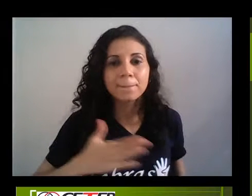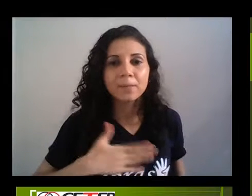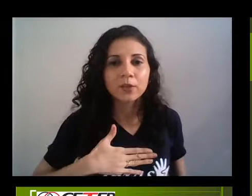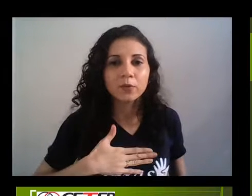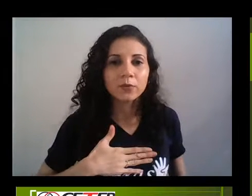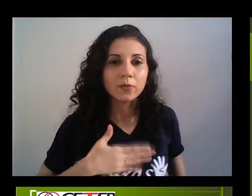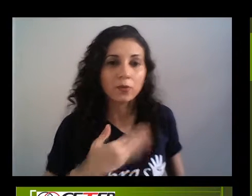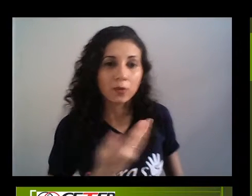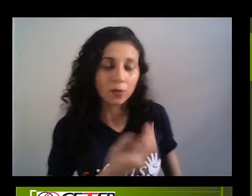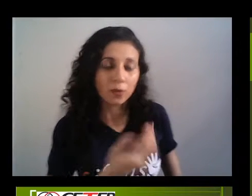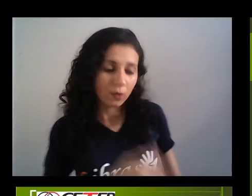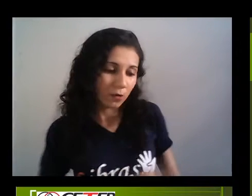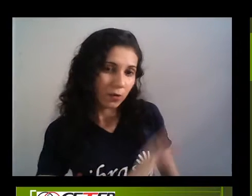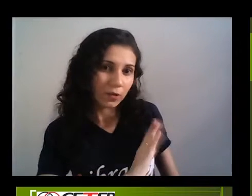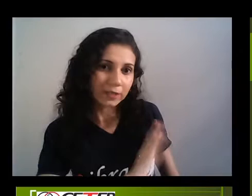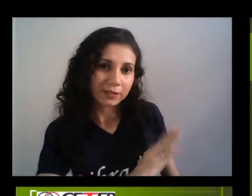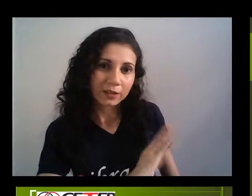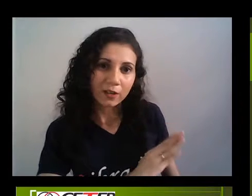meu